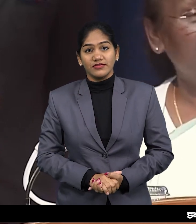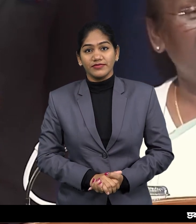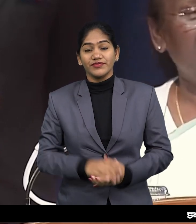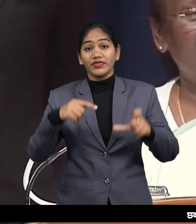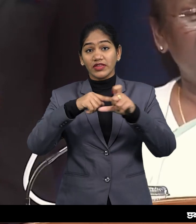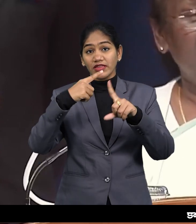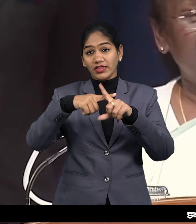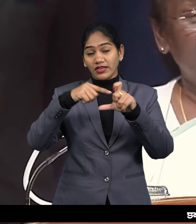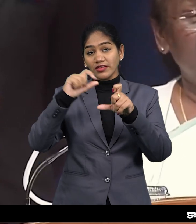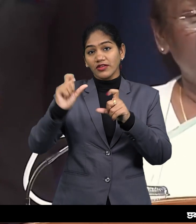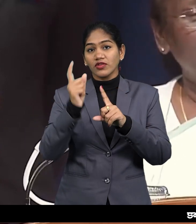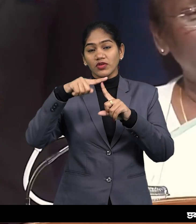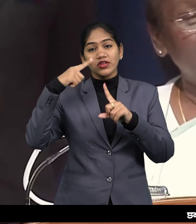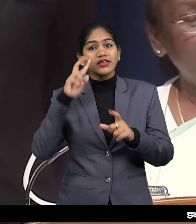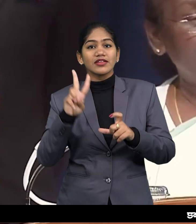కార్యనిర్వాహక అధికారాలు.